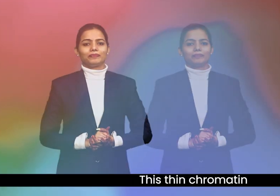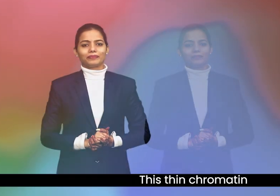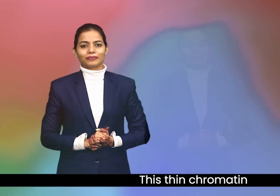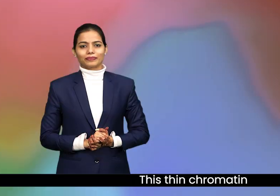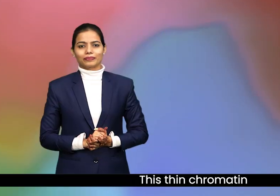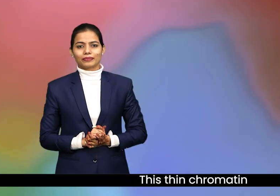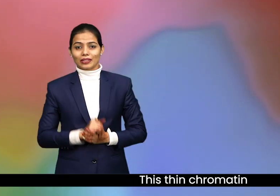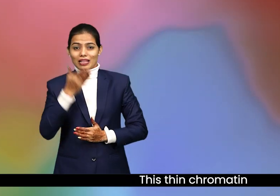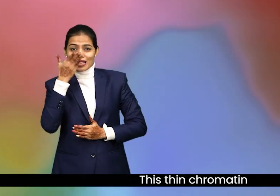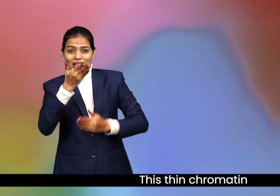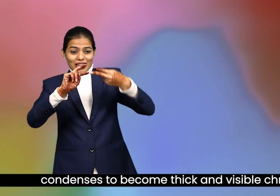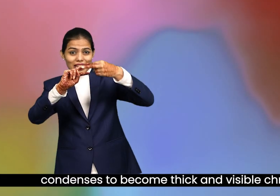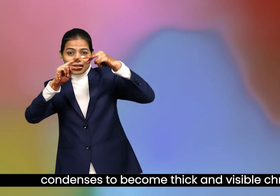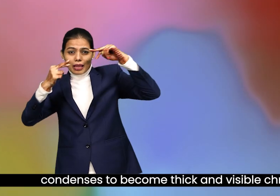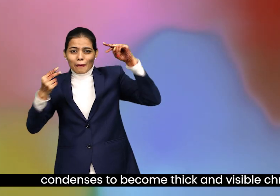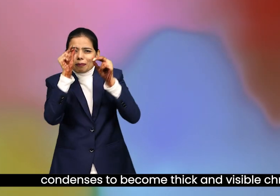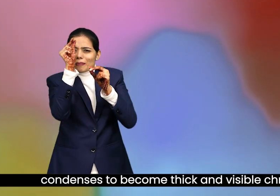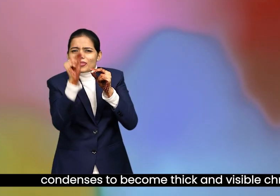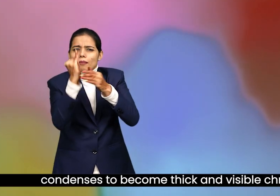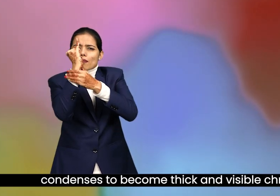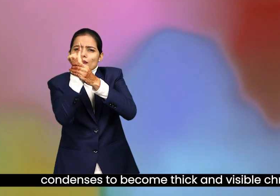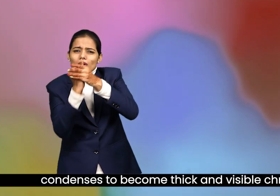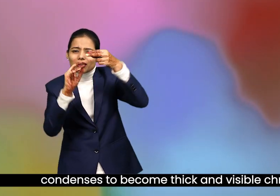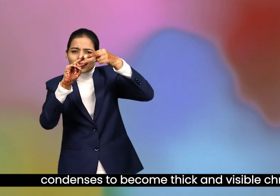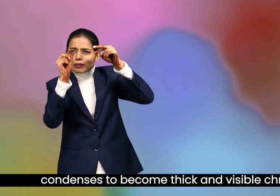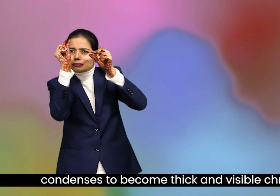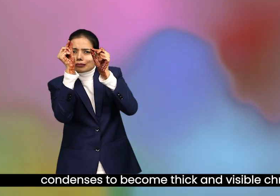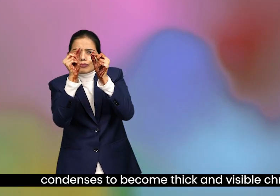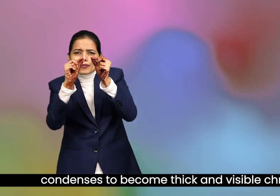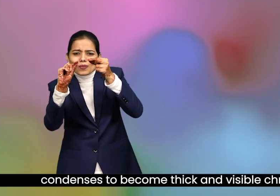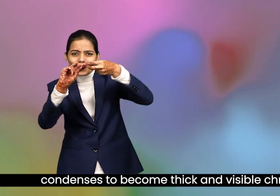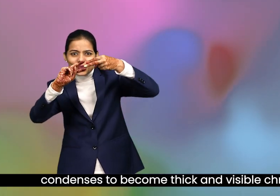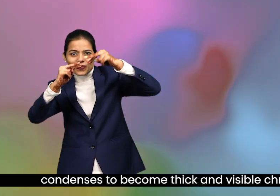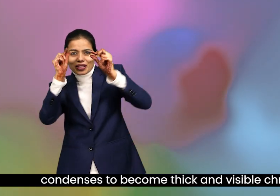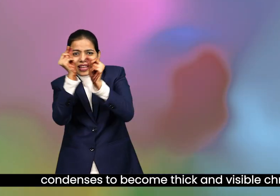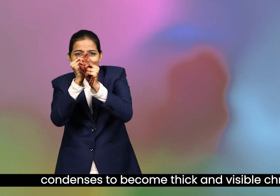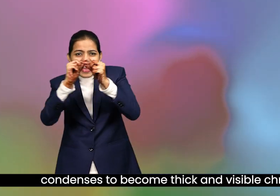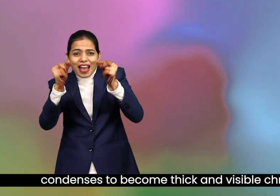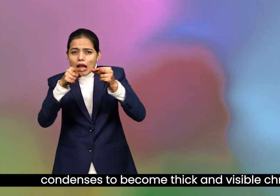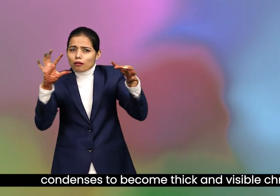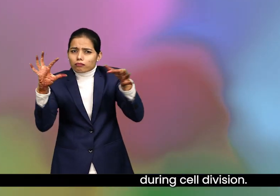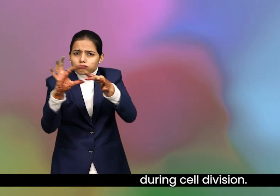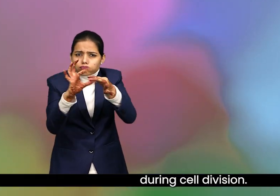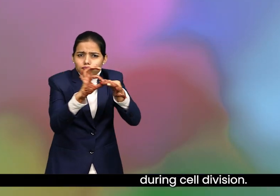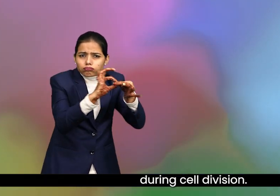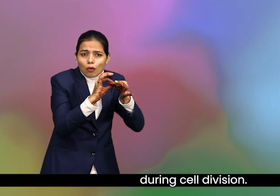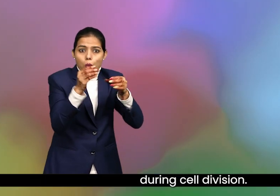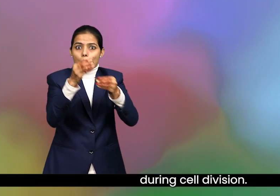This இந்த thin மெல்லிய chromatin மரபு கூறு condenses உயிரணு to become பிரிவின் போது thick and அடர்த்தியான visible மற்றும் chromosomes during புலப்படும் cell division.